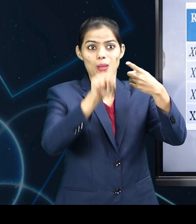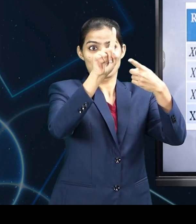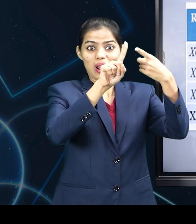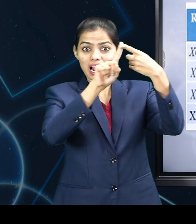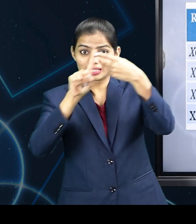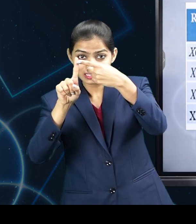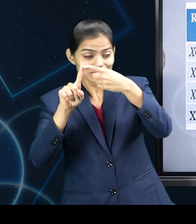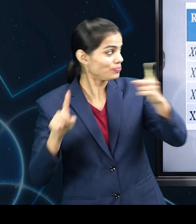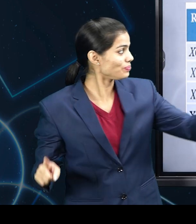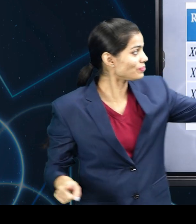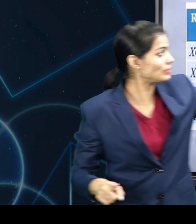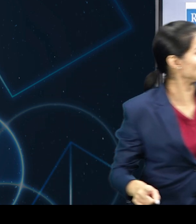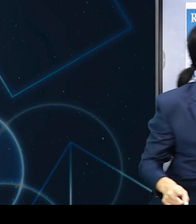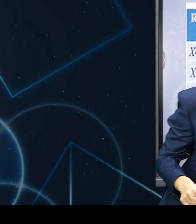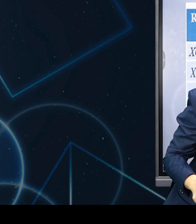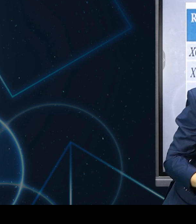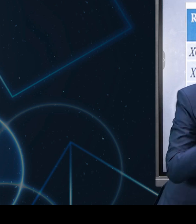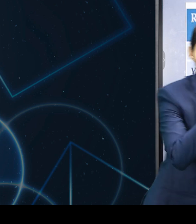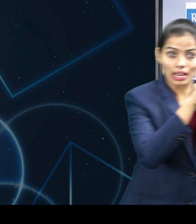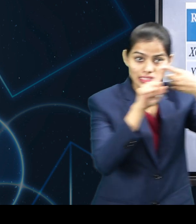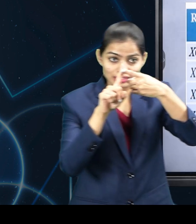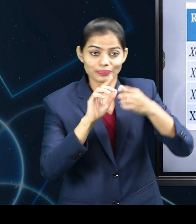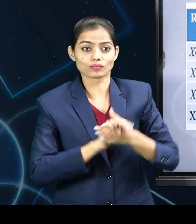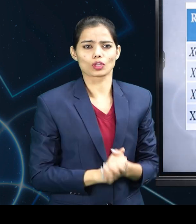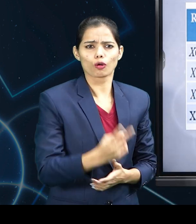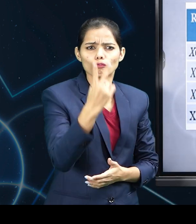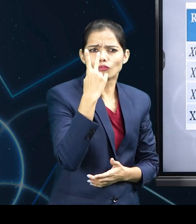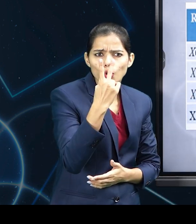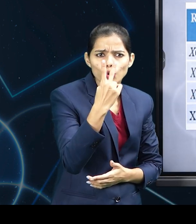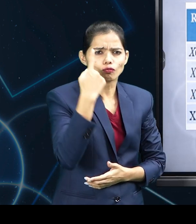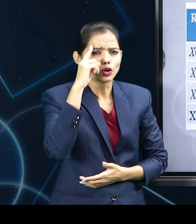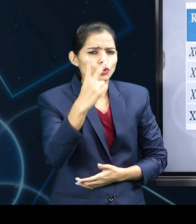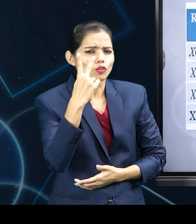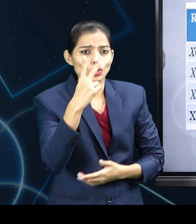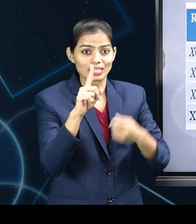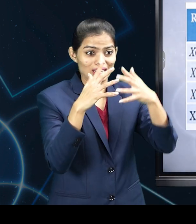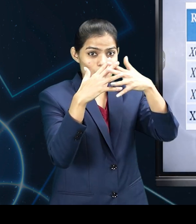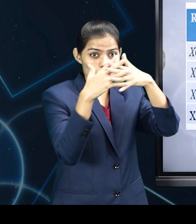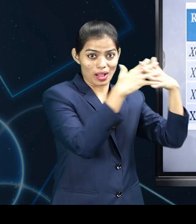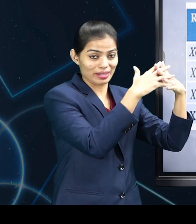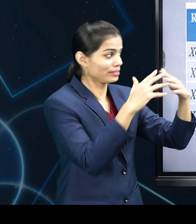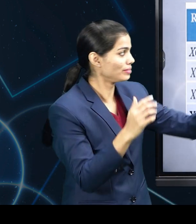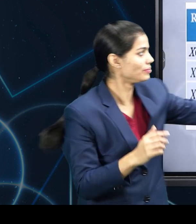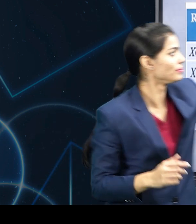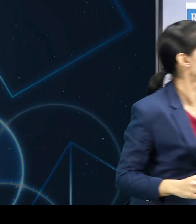जिसमें ऊपरी पूर्व की ओर, 2 ऊपरी पश्चिम की ओर,